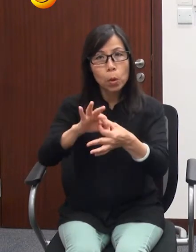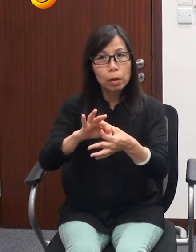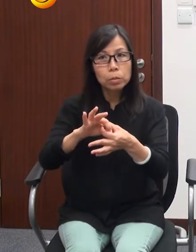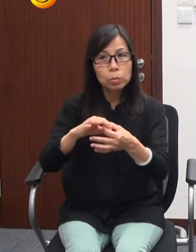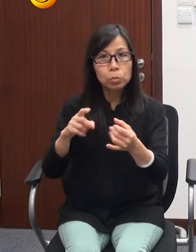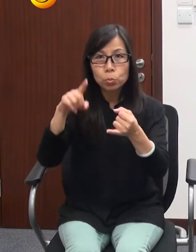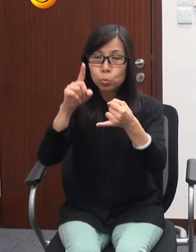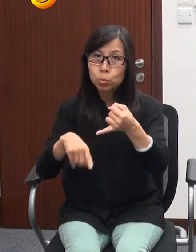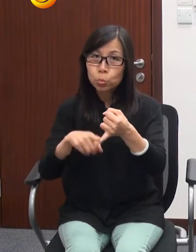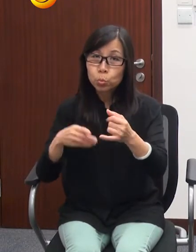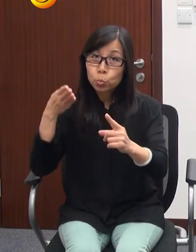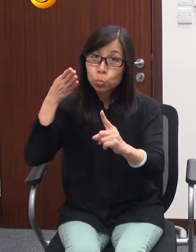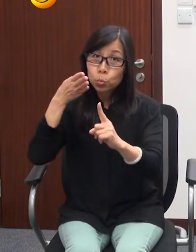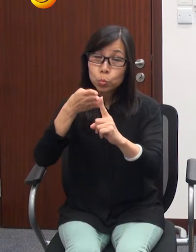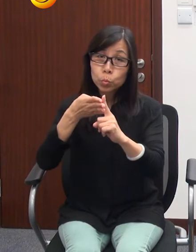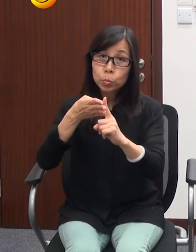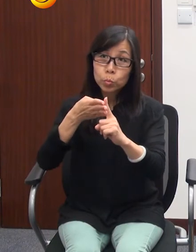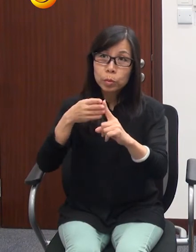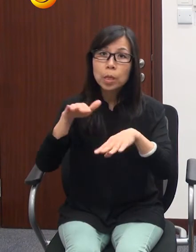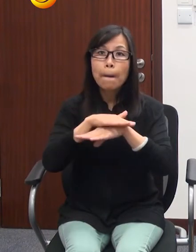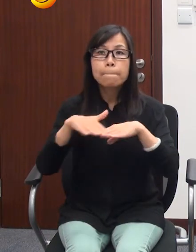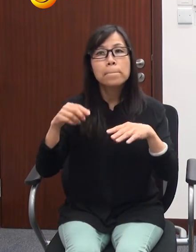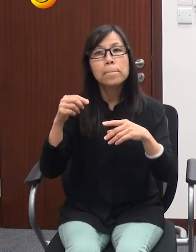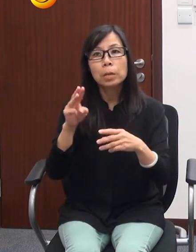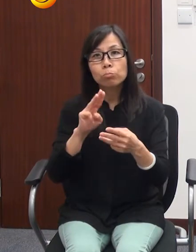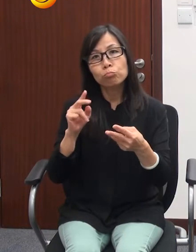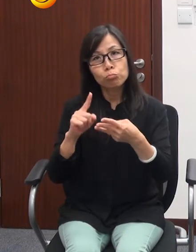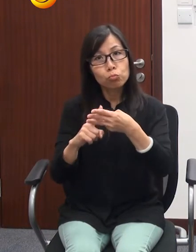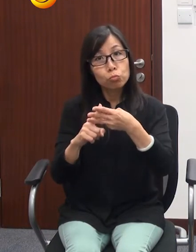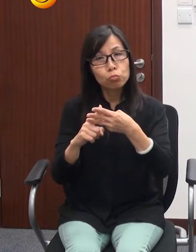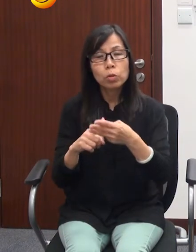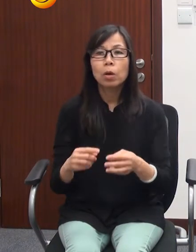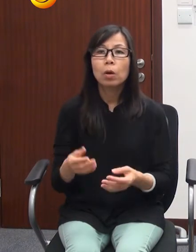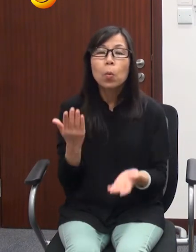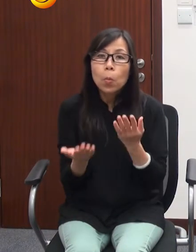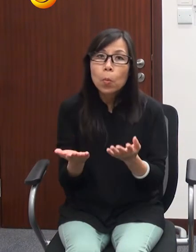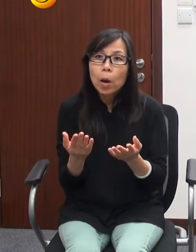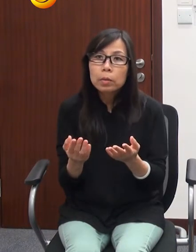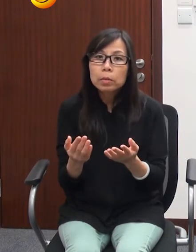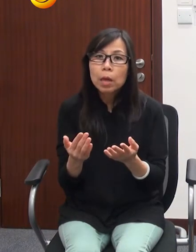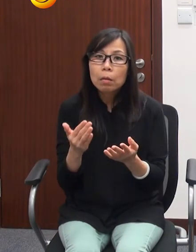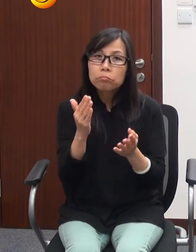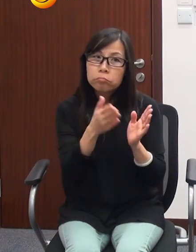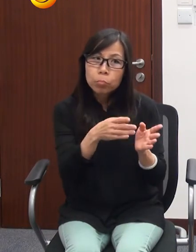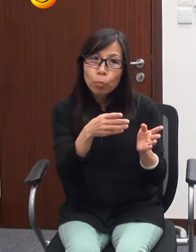能是你說校政民主化，或者要改革這個不同院校，或者甚至剩下七大裡面的一些行政架